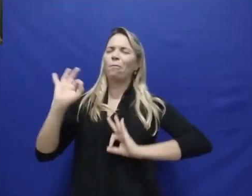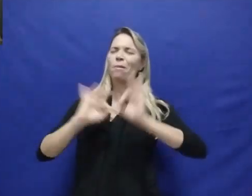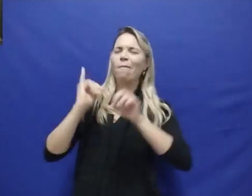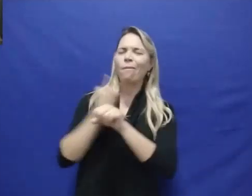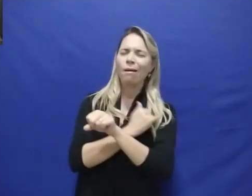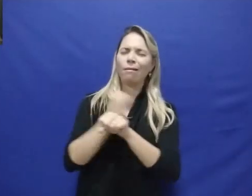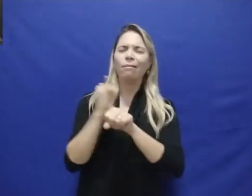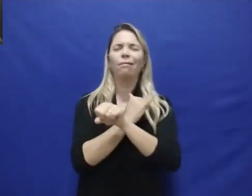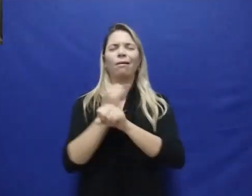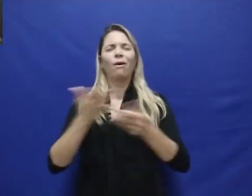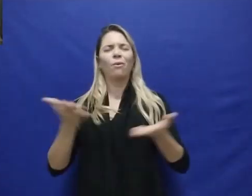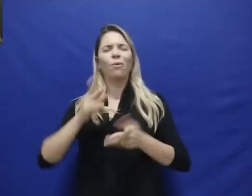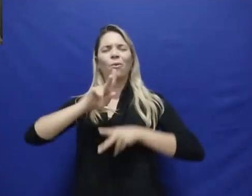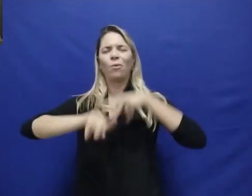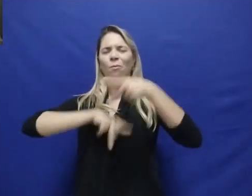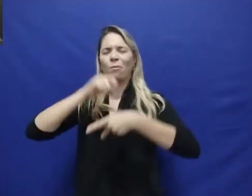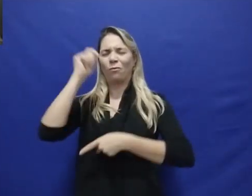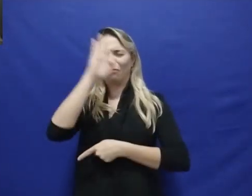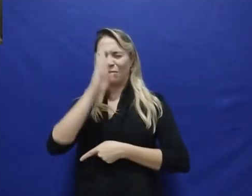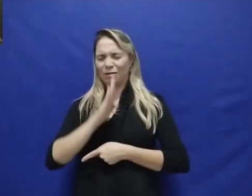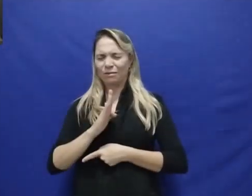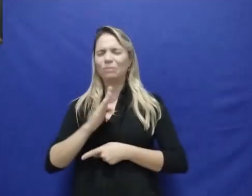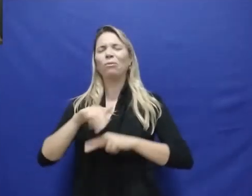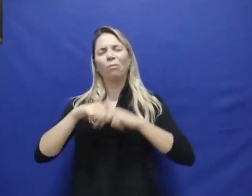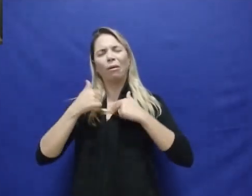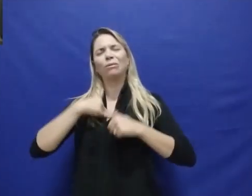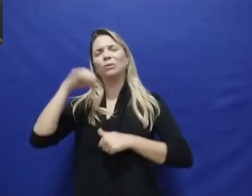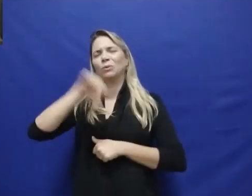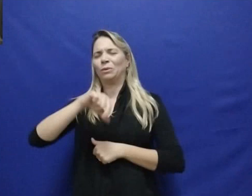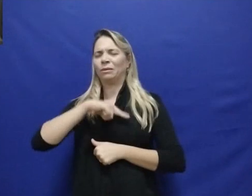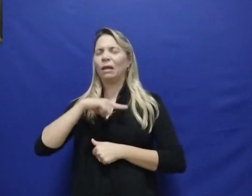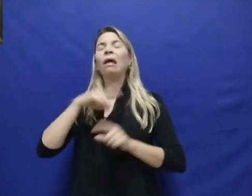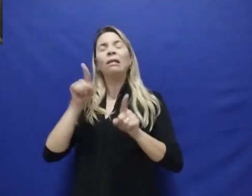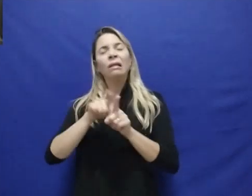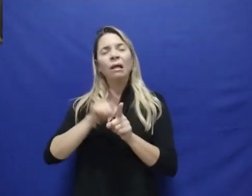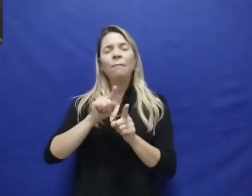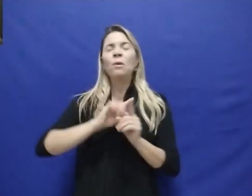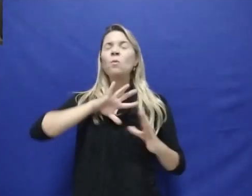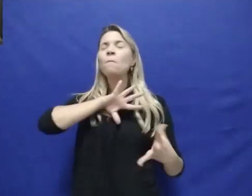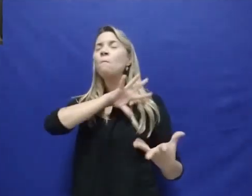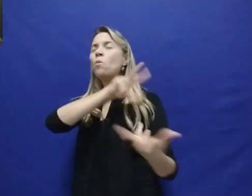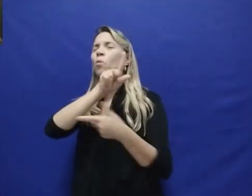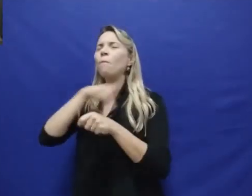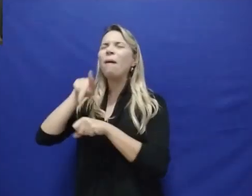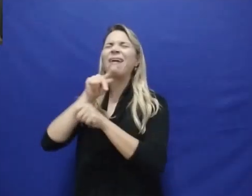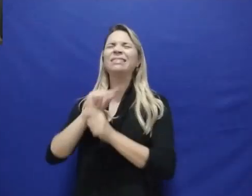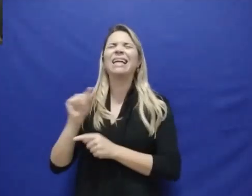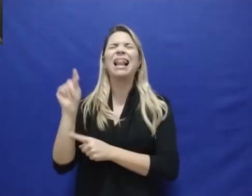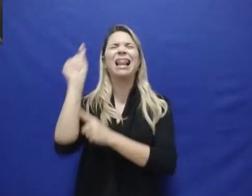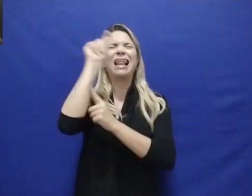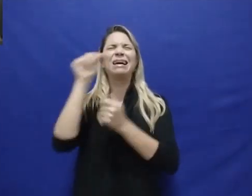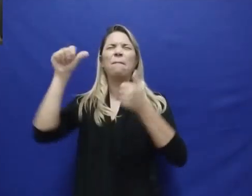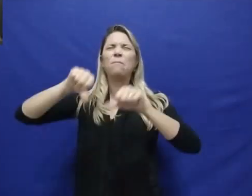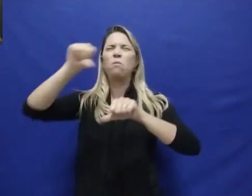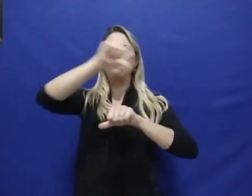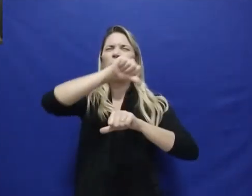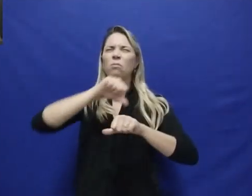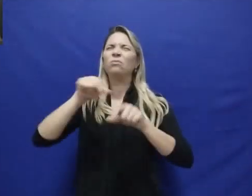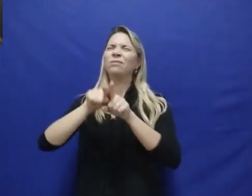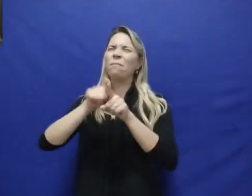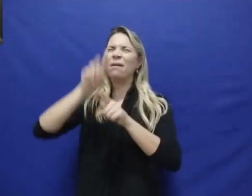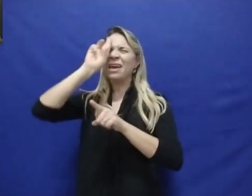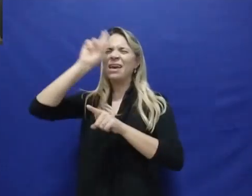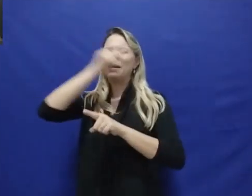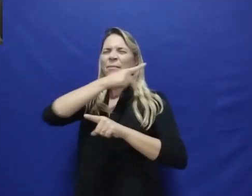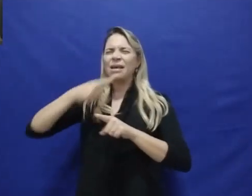momento de crise. Também pedimos pelas outras nações, ó Pai, abençoe os outros governantes também. Pedimos ao Senhor que tenha misericórdia de nós.